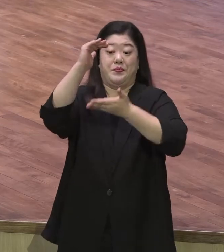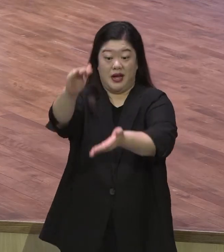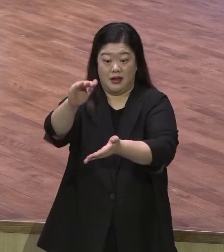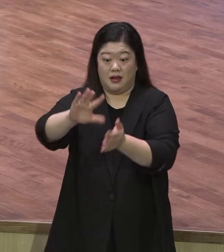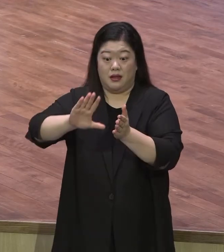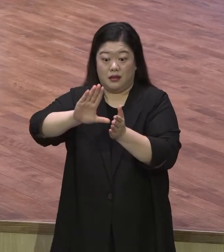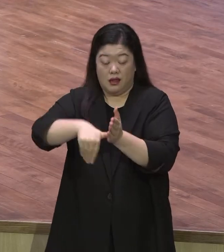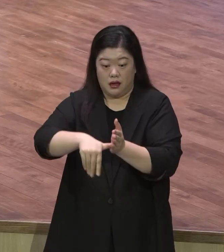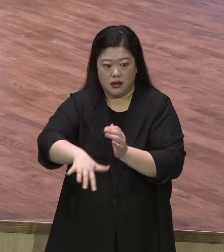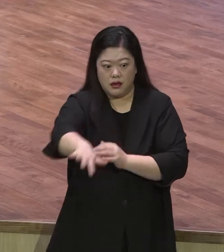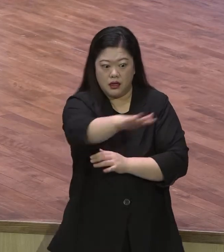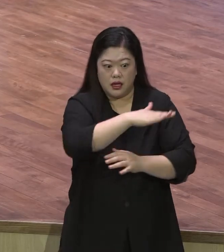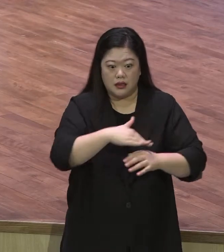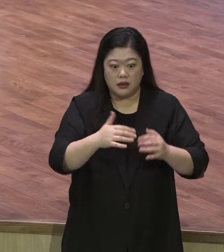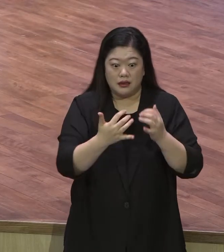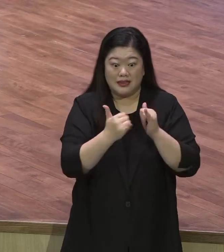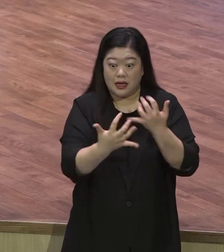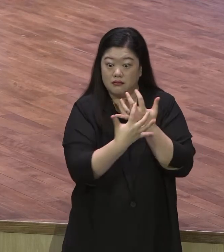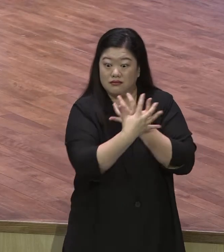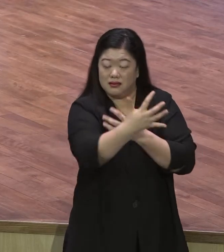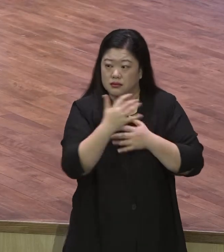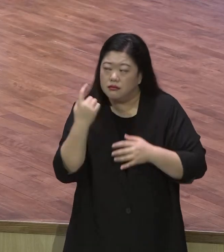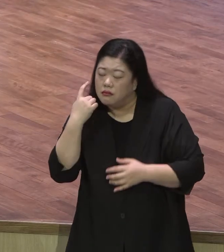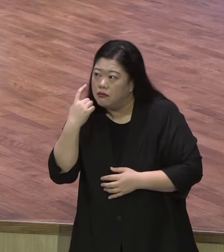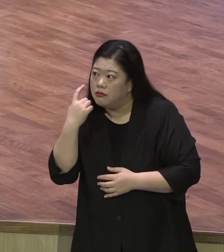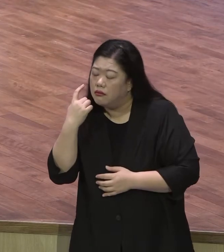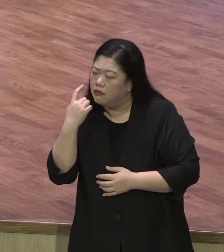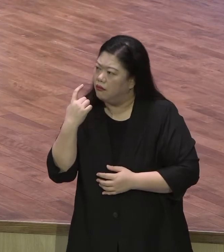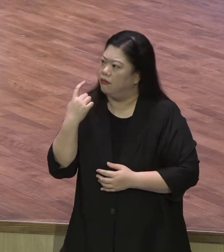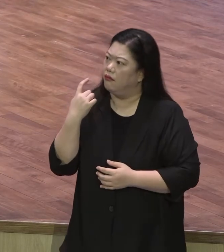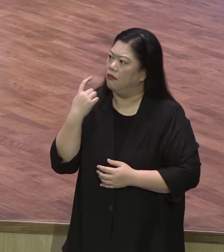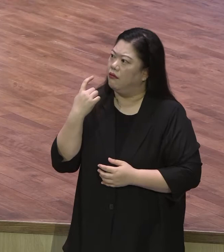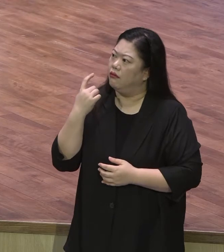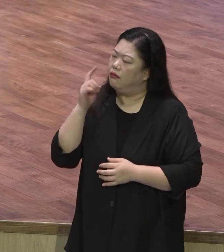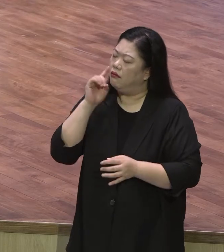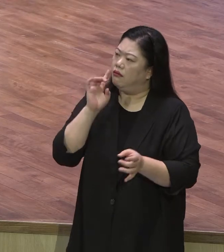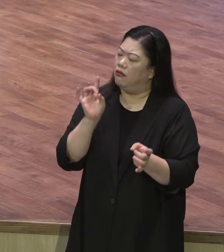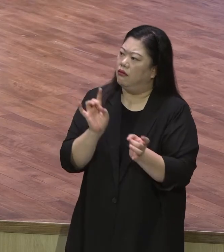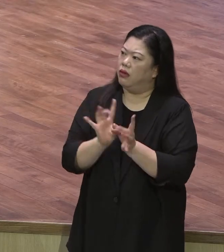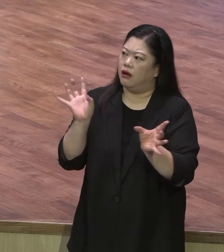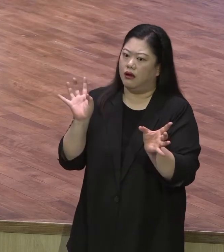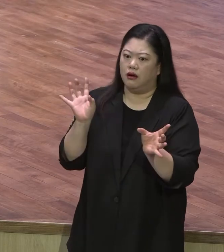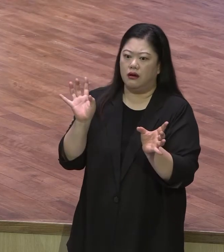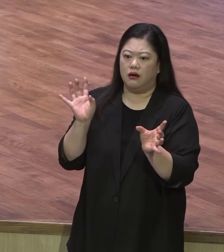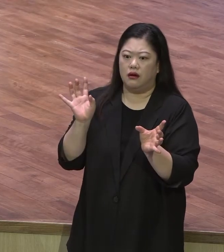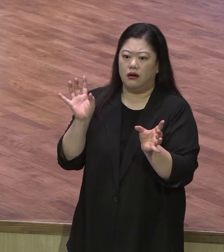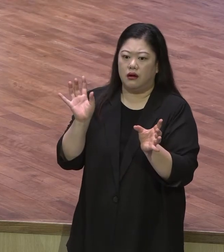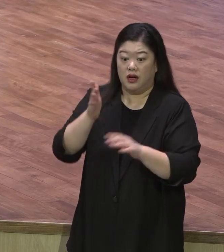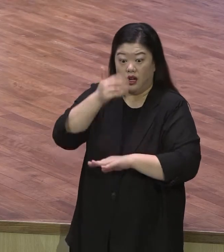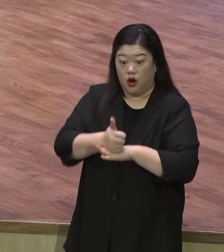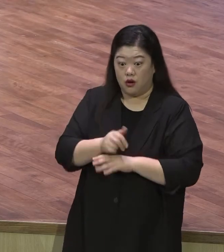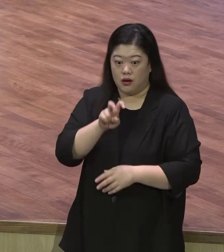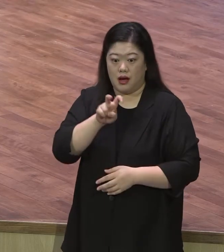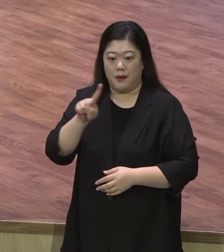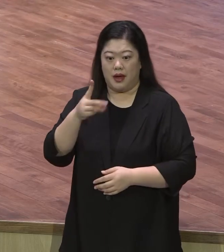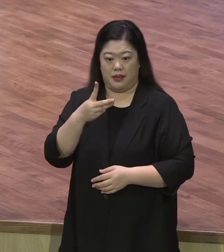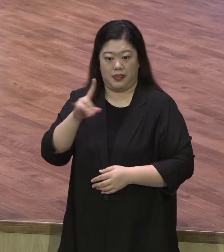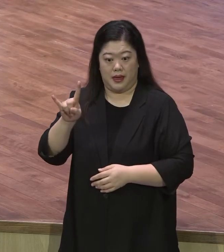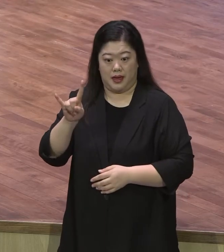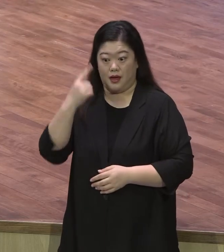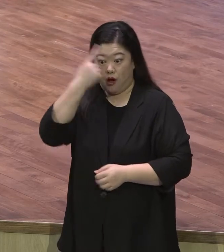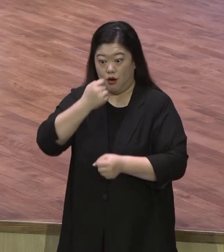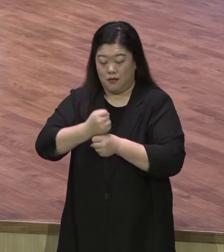예수님 말씀하실 때 그 당시 현장 상황을 마지막 절에 그렇게 밝히고 있어요.